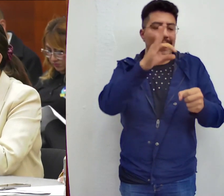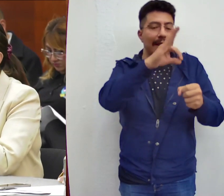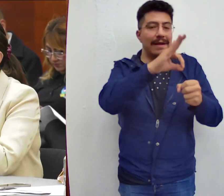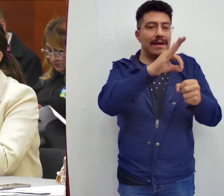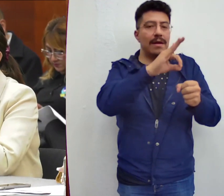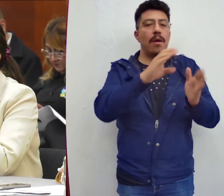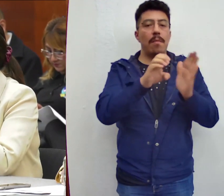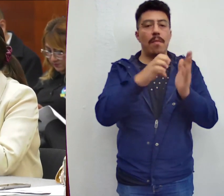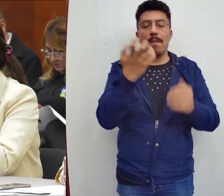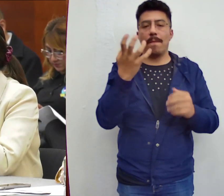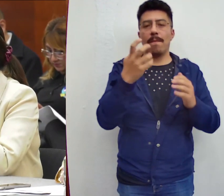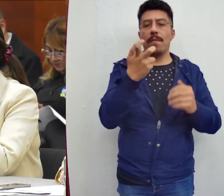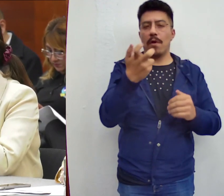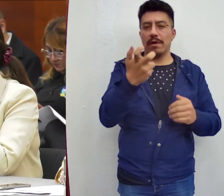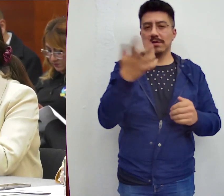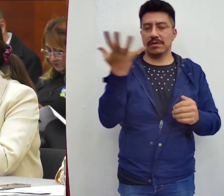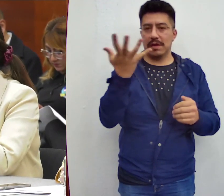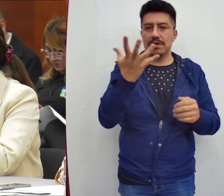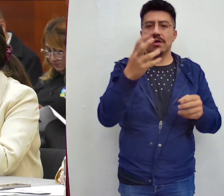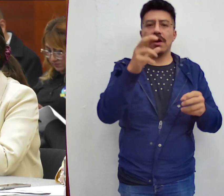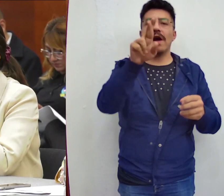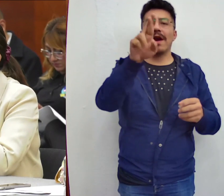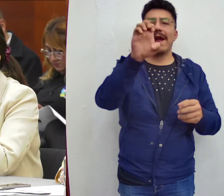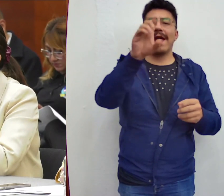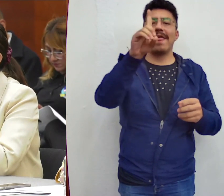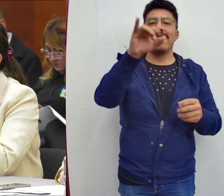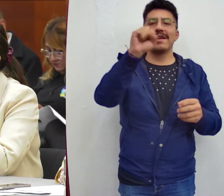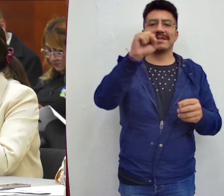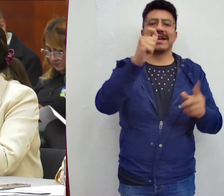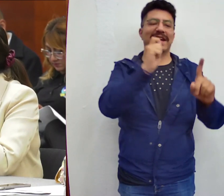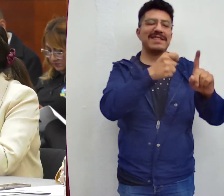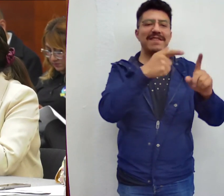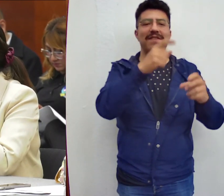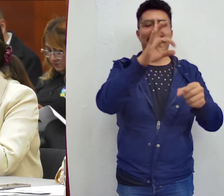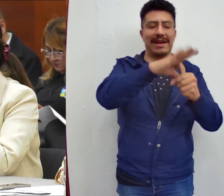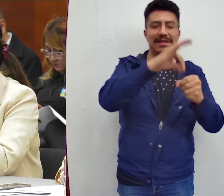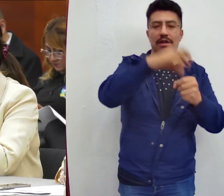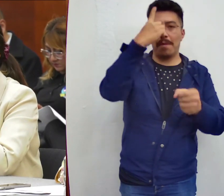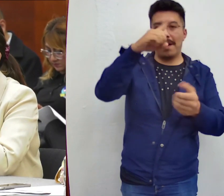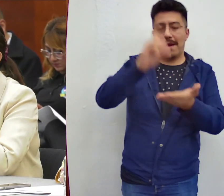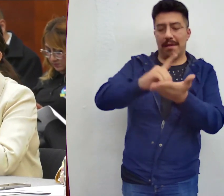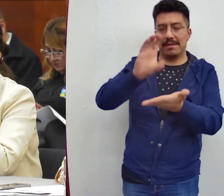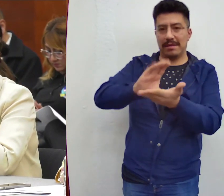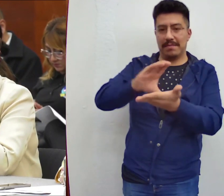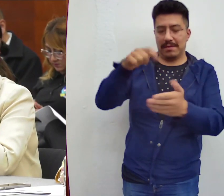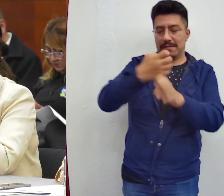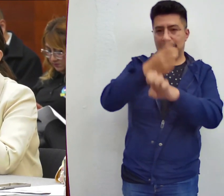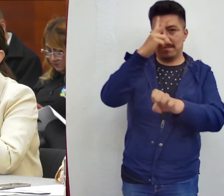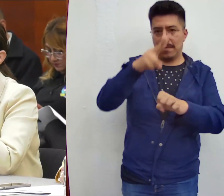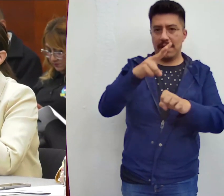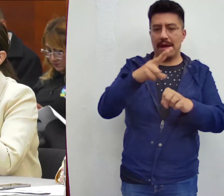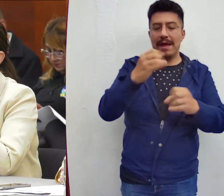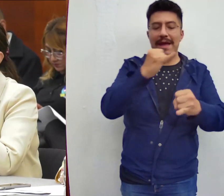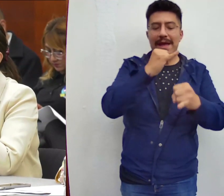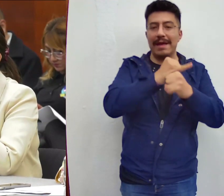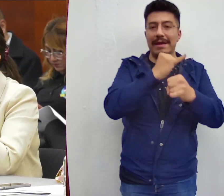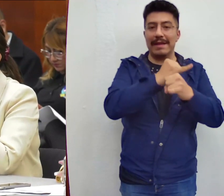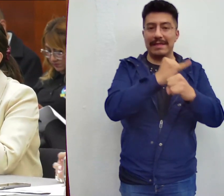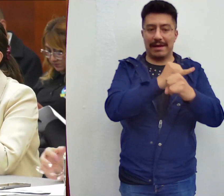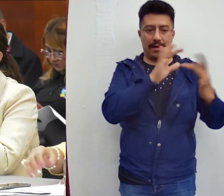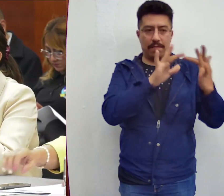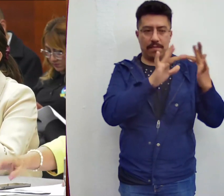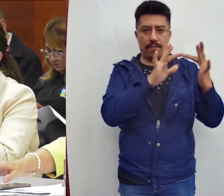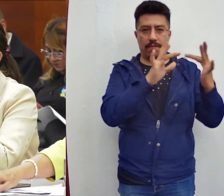estatal el REDIS, Registro Estatal para Personas con Discapacidad. Es una plataforma en la